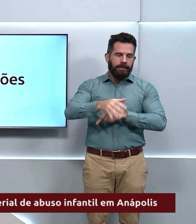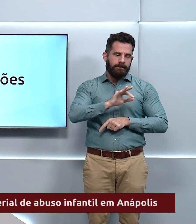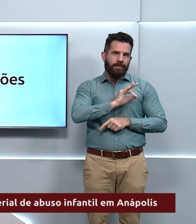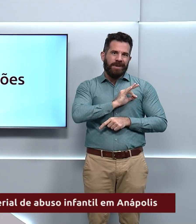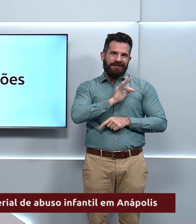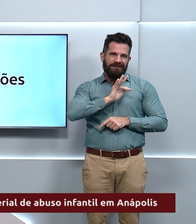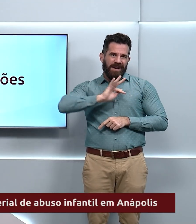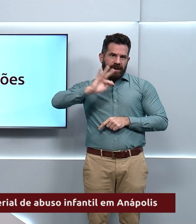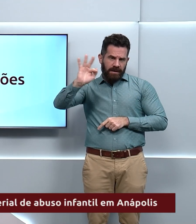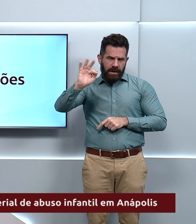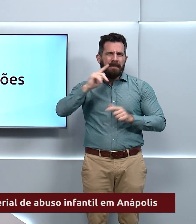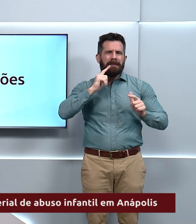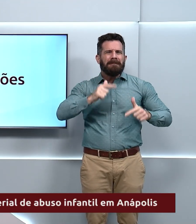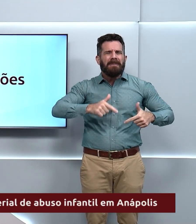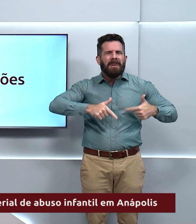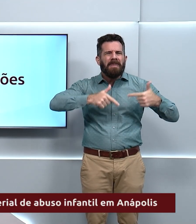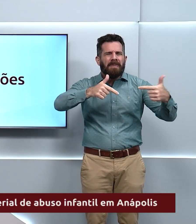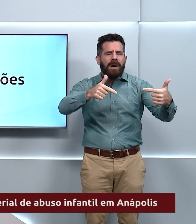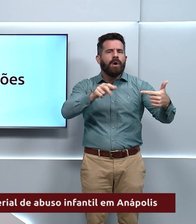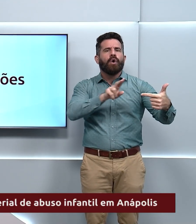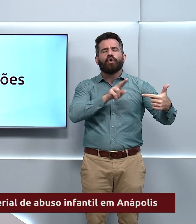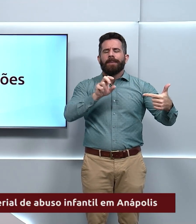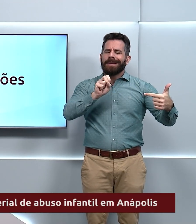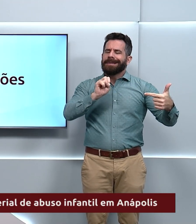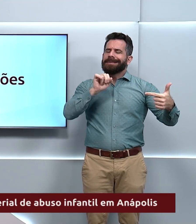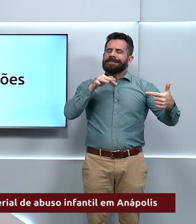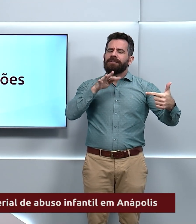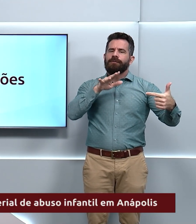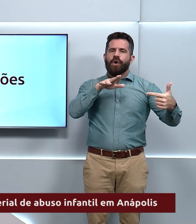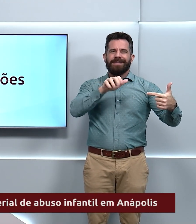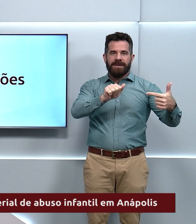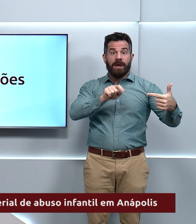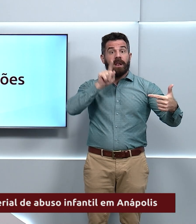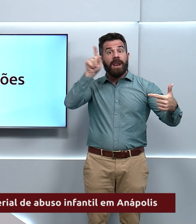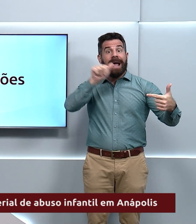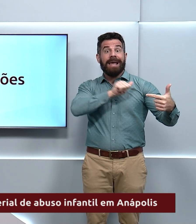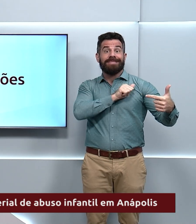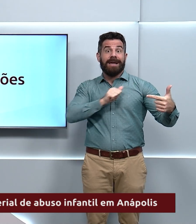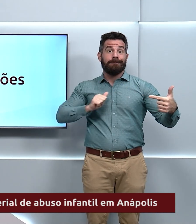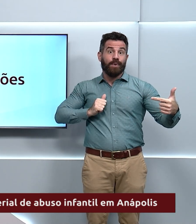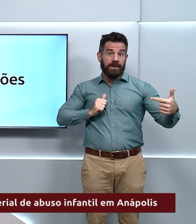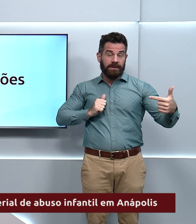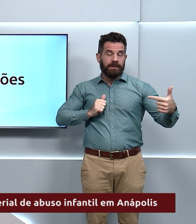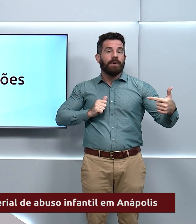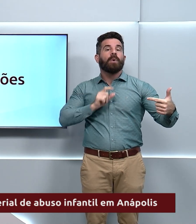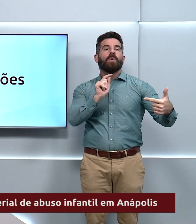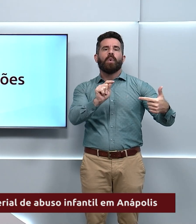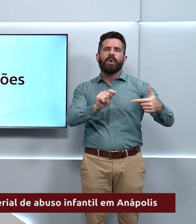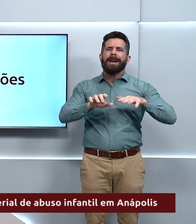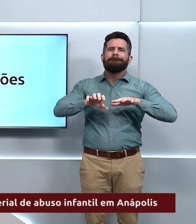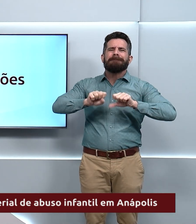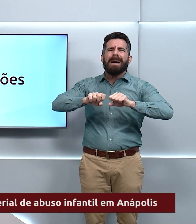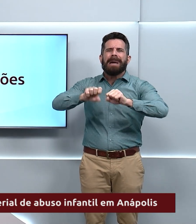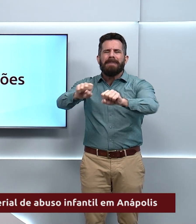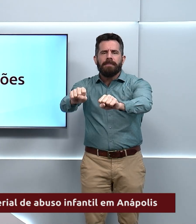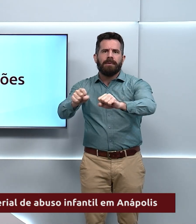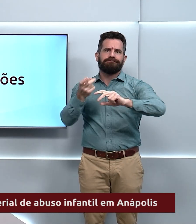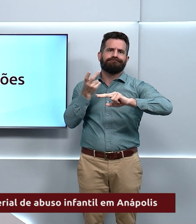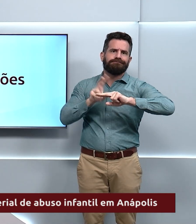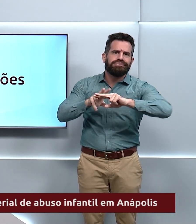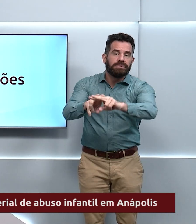Operação Sinfonia Oculta na cidade de Anápolis, para cumprir mandados de busca e apreensão contra